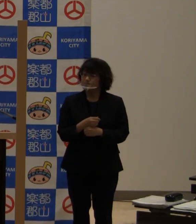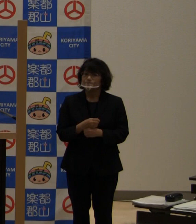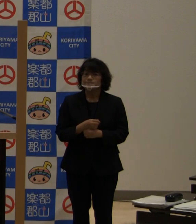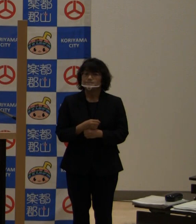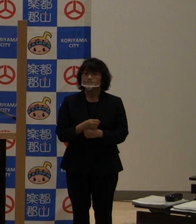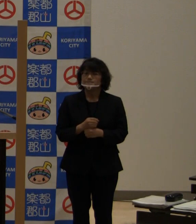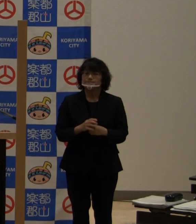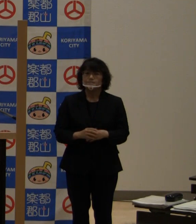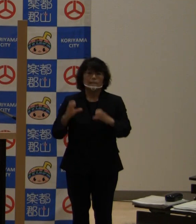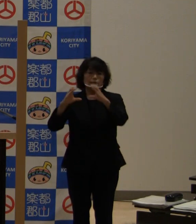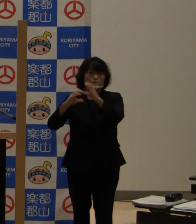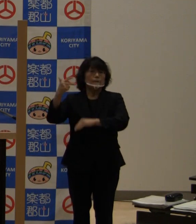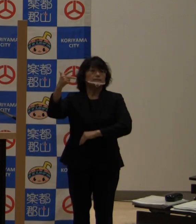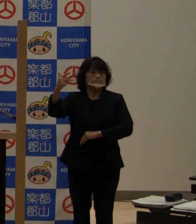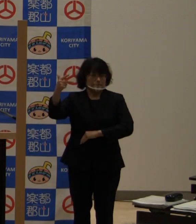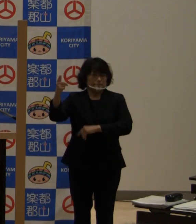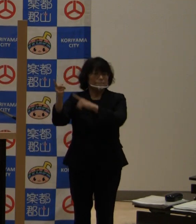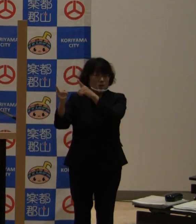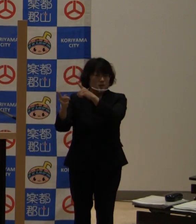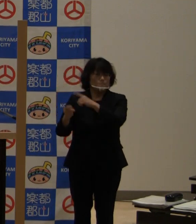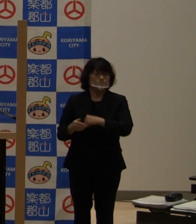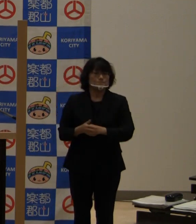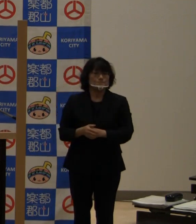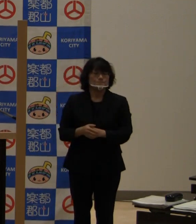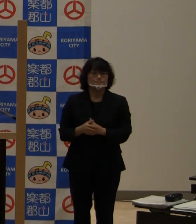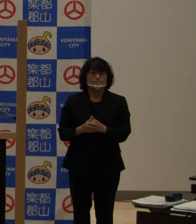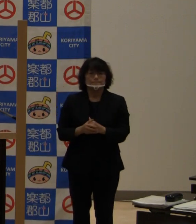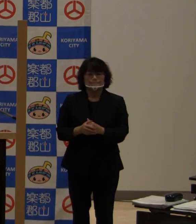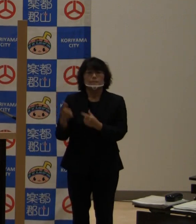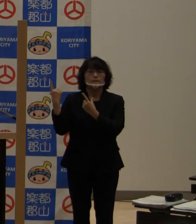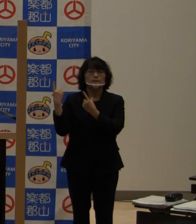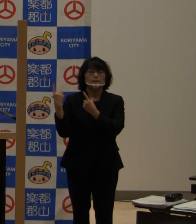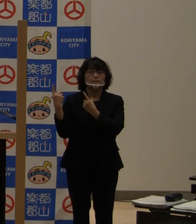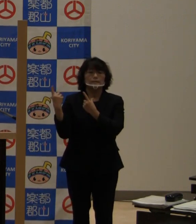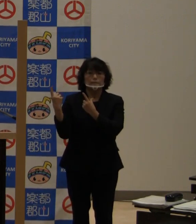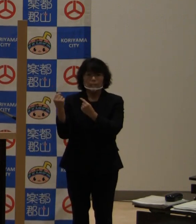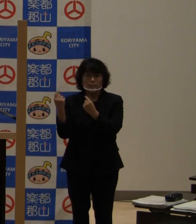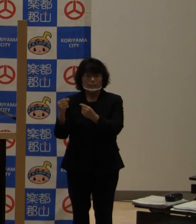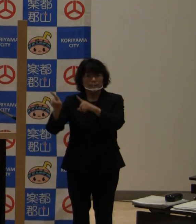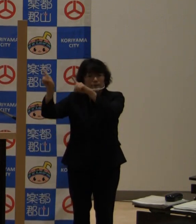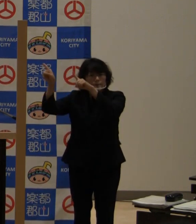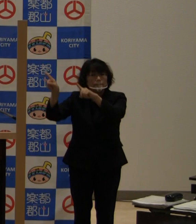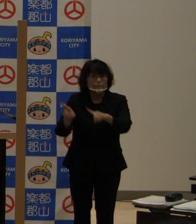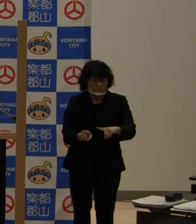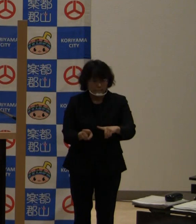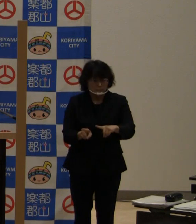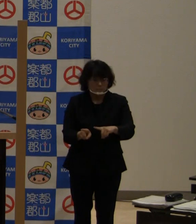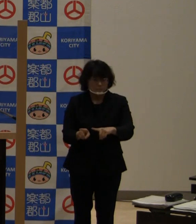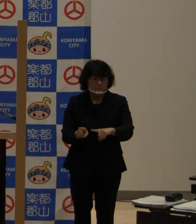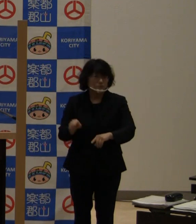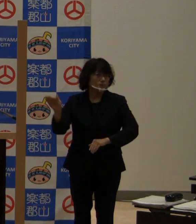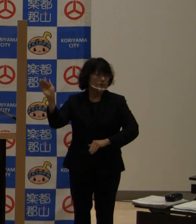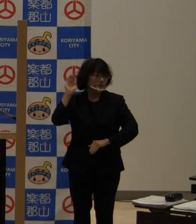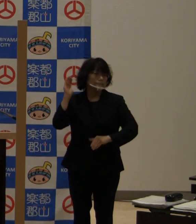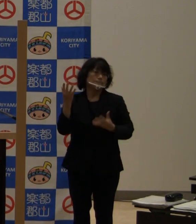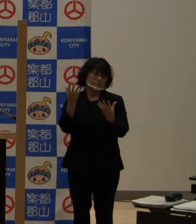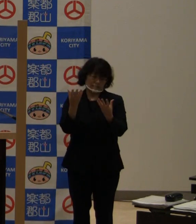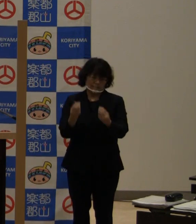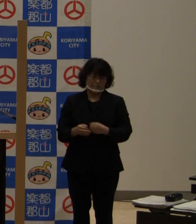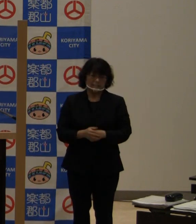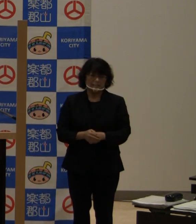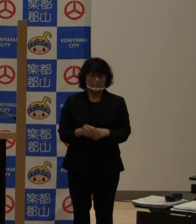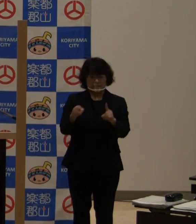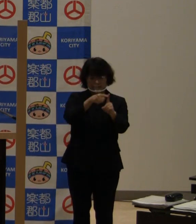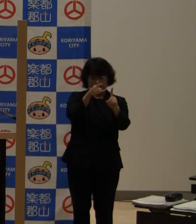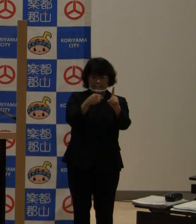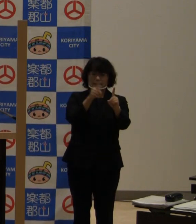ますが、いわき市も同様減額というふうに伺っております。 次に4ページ